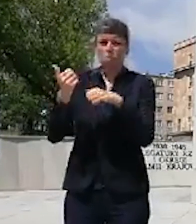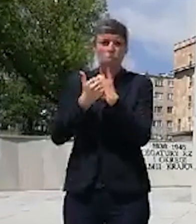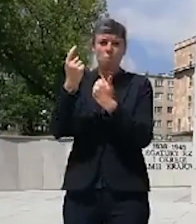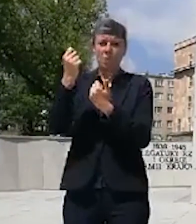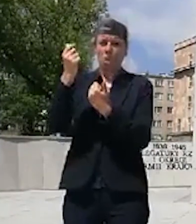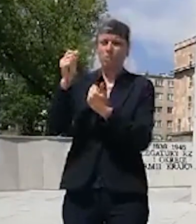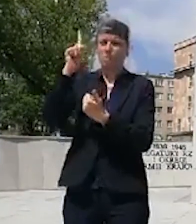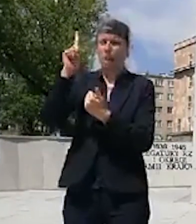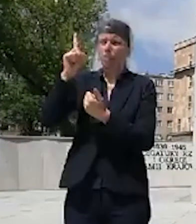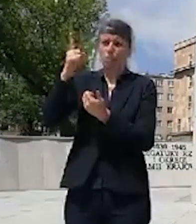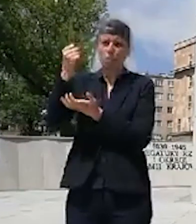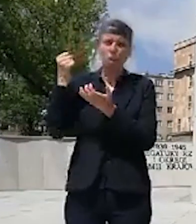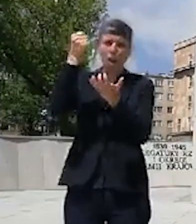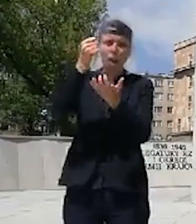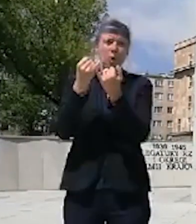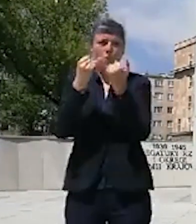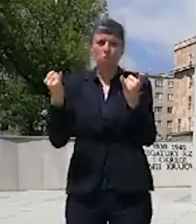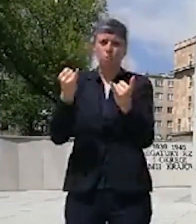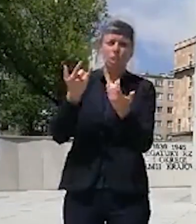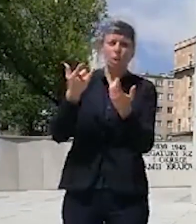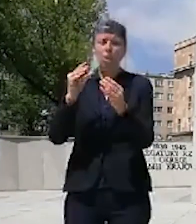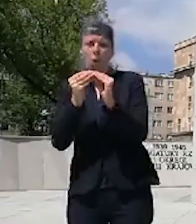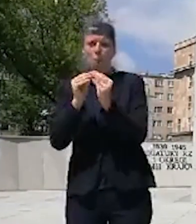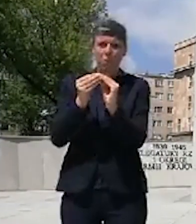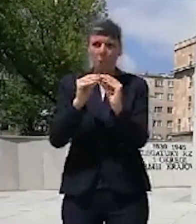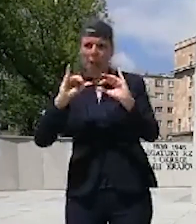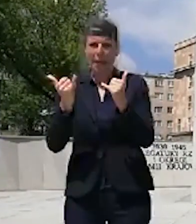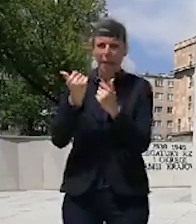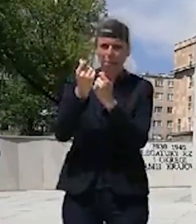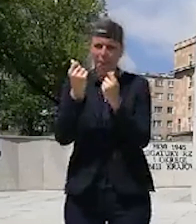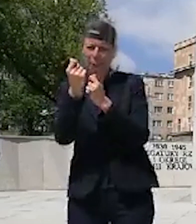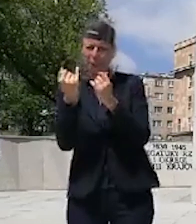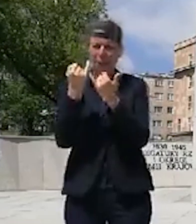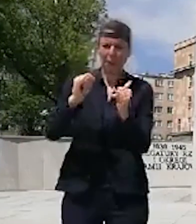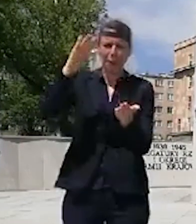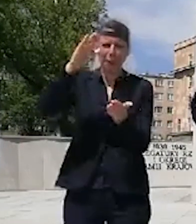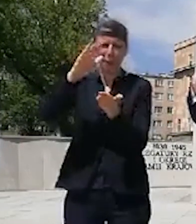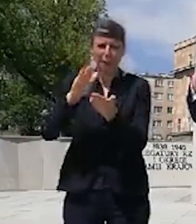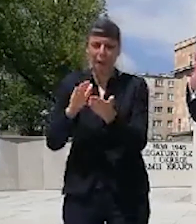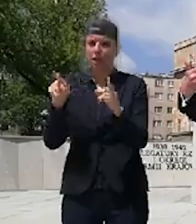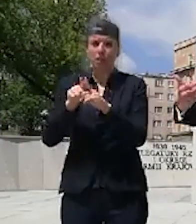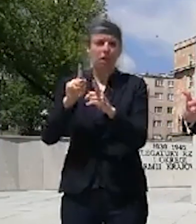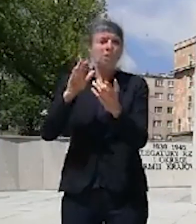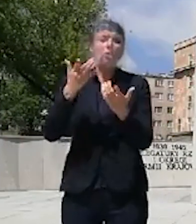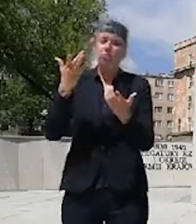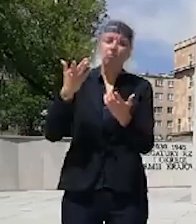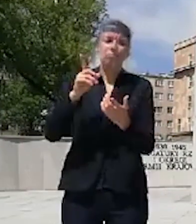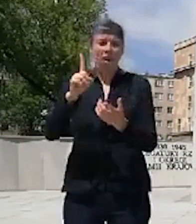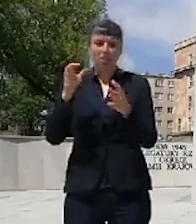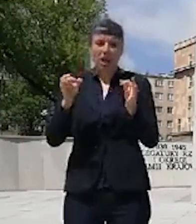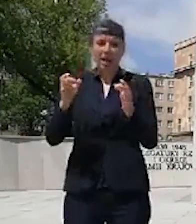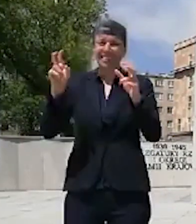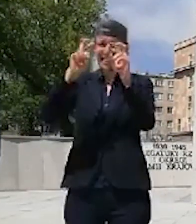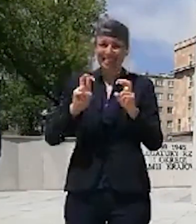oświatową, poprzez kombinowanie i próby wzięcia ich na przeczekanie i wykończenie w sytuacji kryzysu, głębokiego